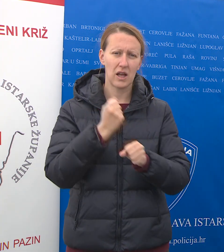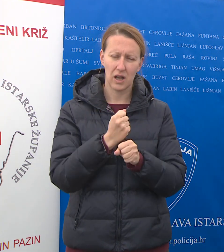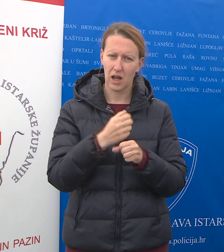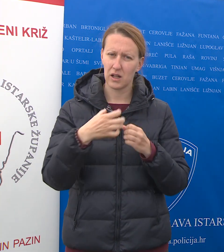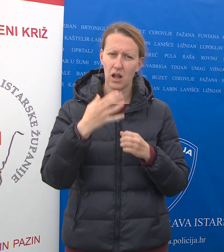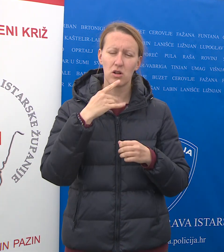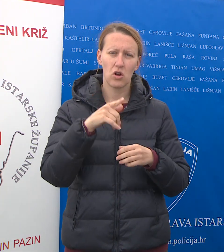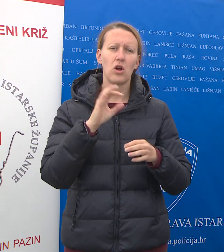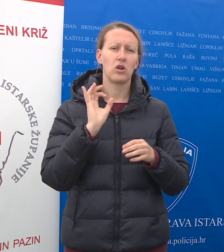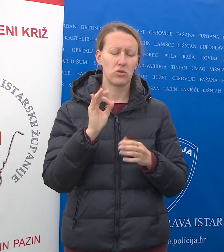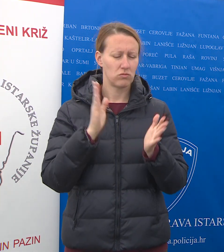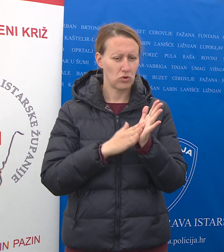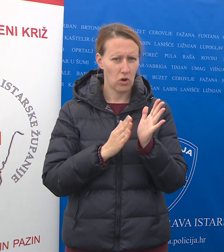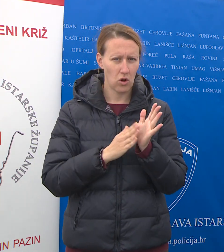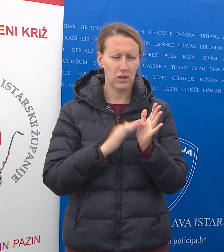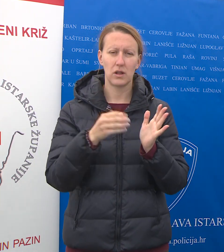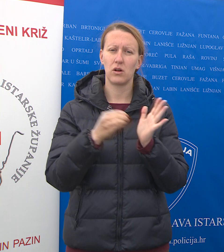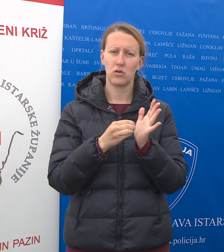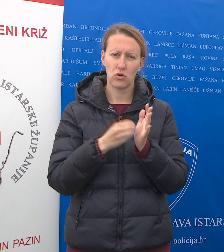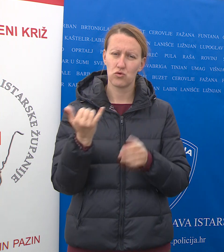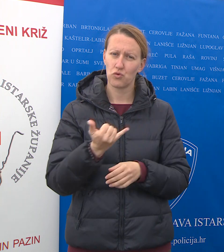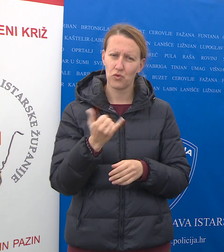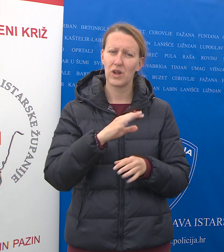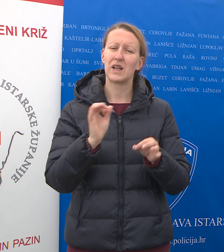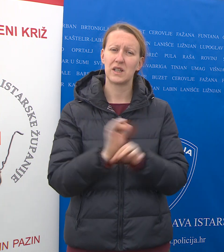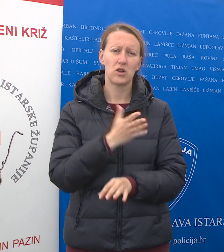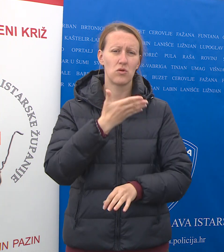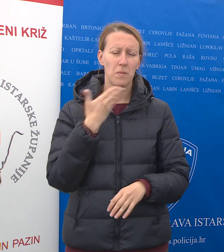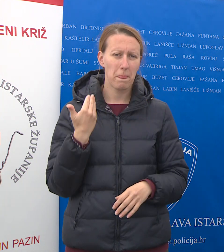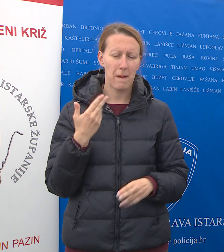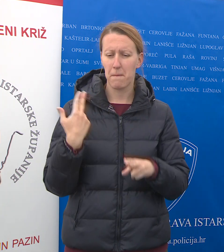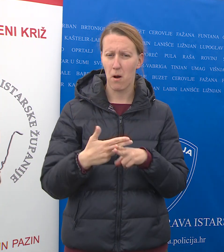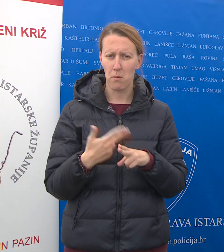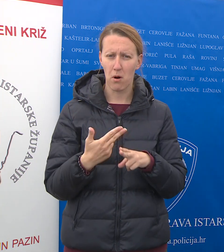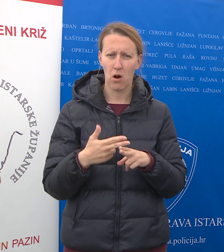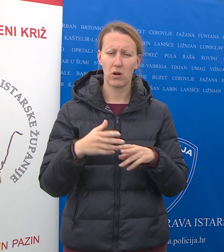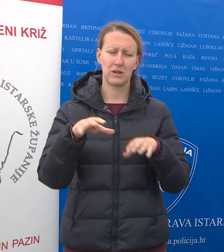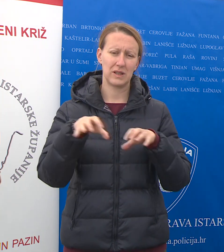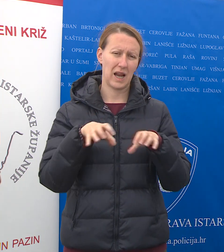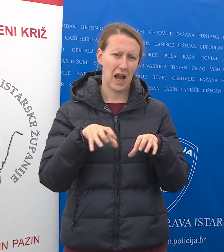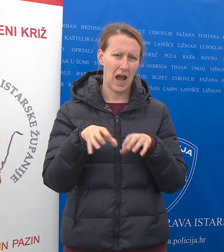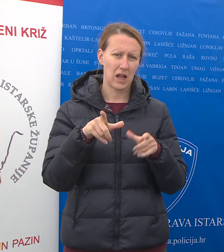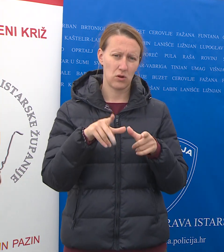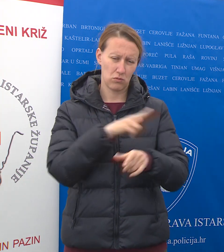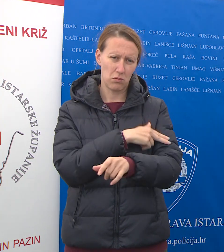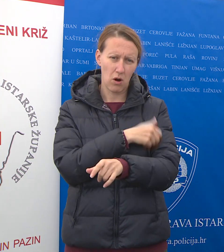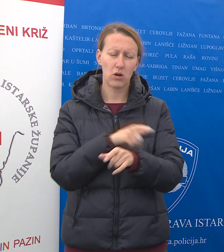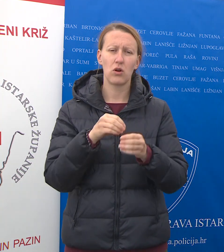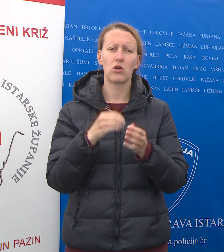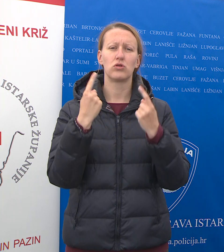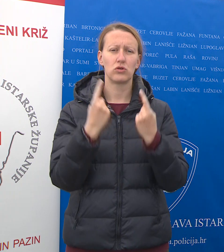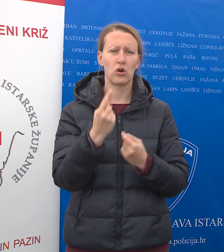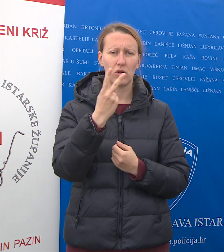je indirektno dokaz je taj što još uvijek na svu sreću nemamo oboljelih zdravstvenih djelatnika i još uvijek stojimo na